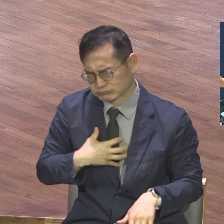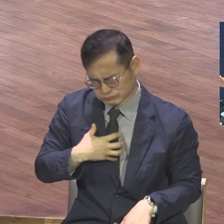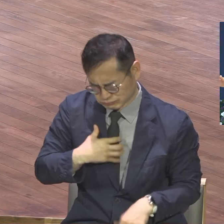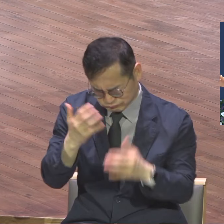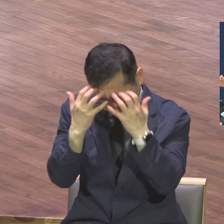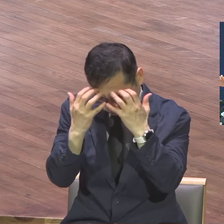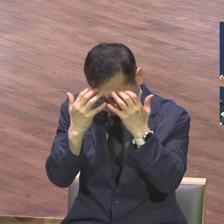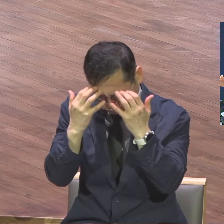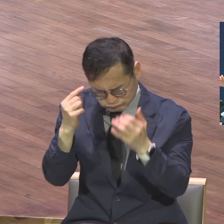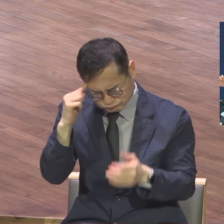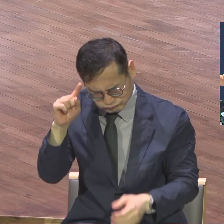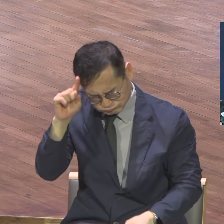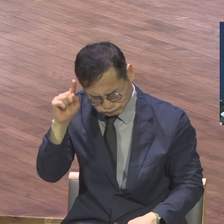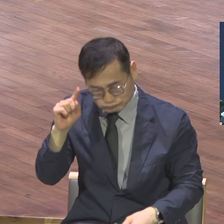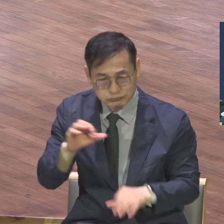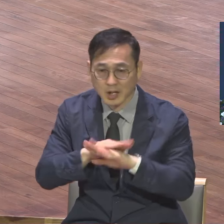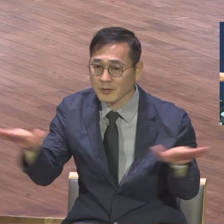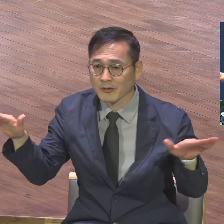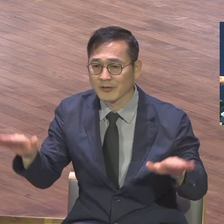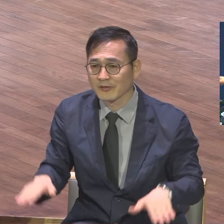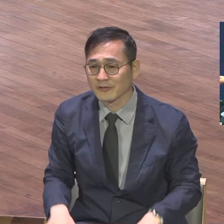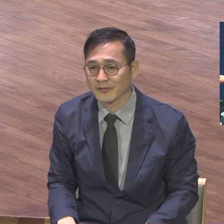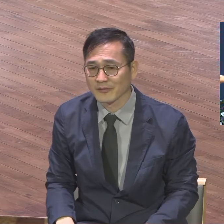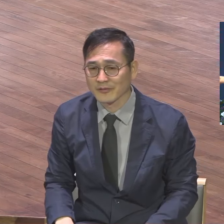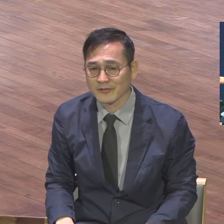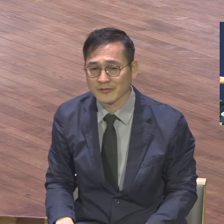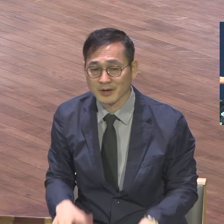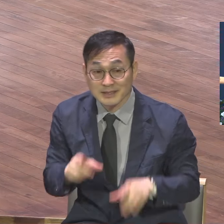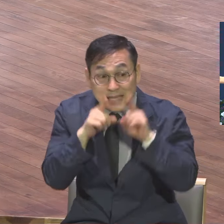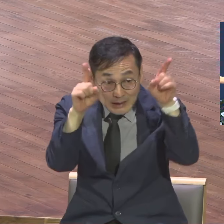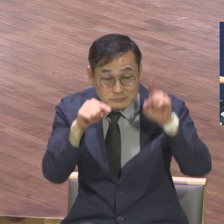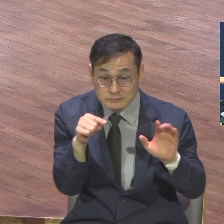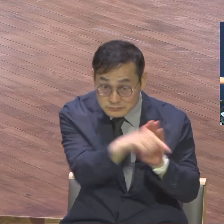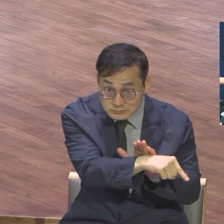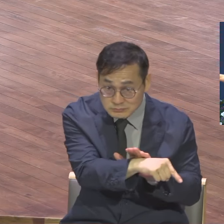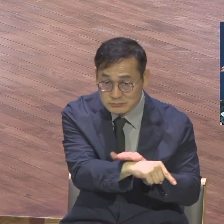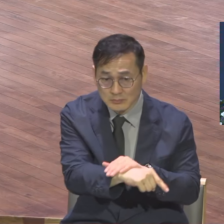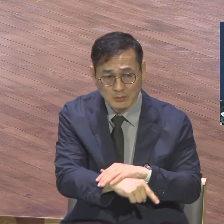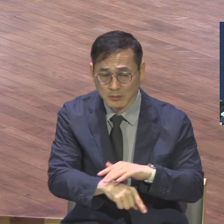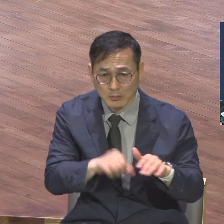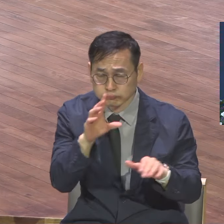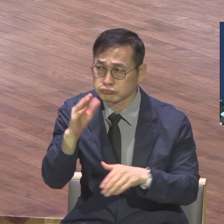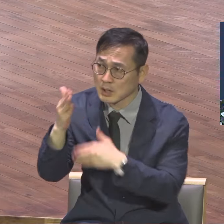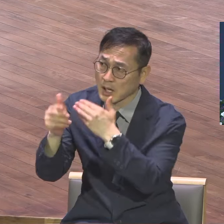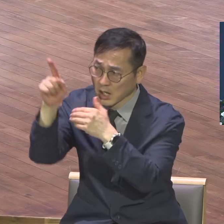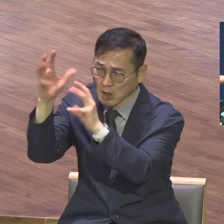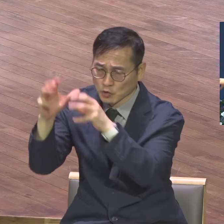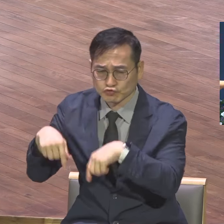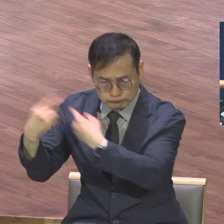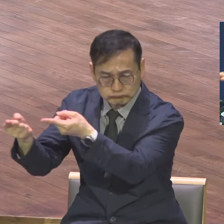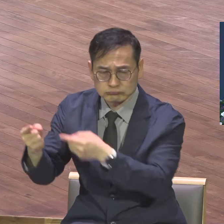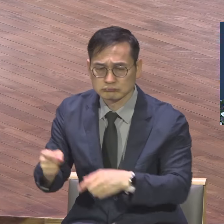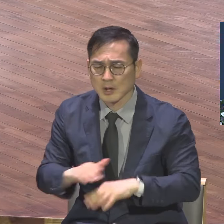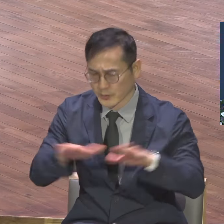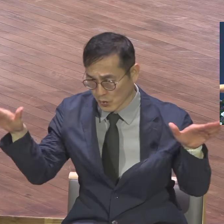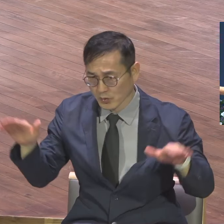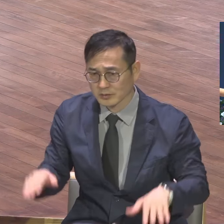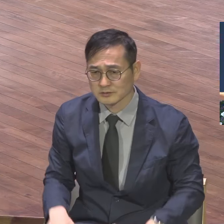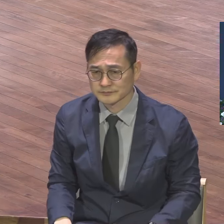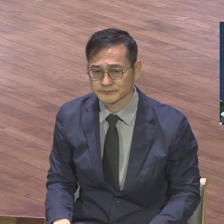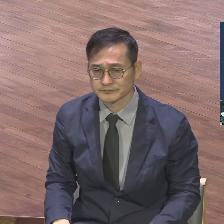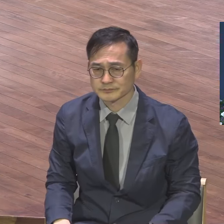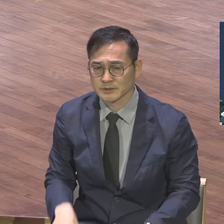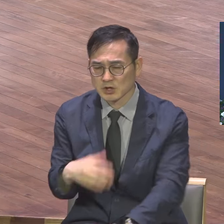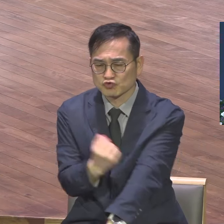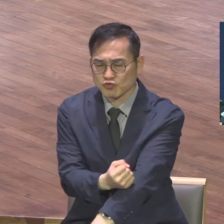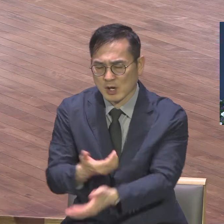아니에요. 문제 왔으면 패스 오바, 예수께 맡겨버려. 수고하고 무거운 짐자 다 내게 나와라. 내가 너를 쉬게